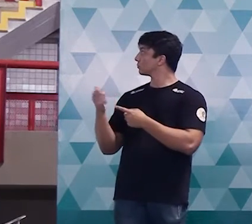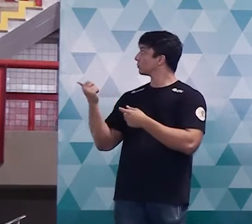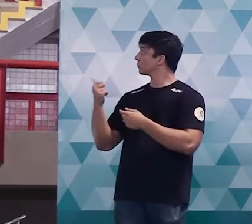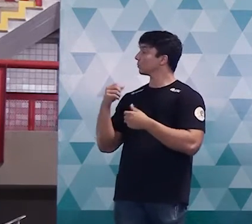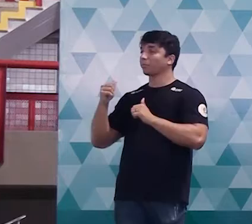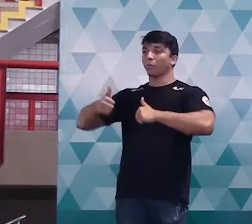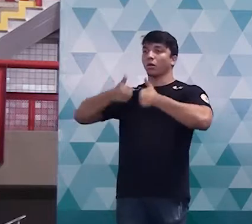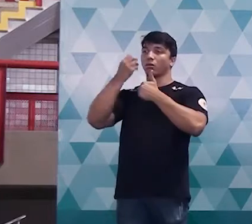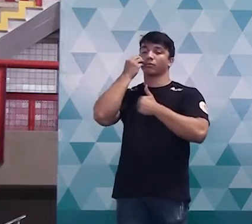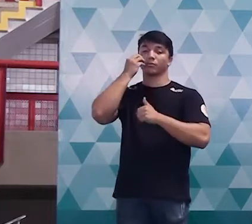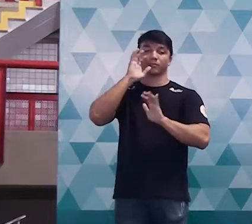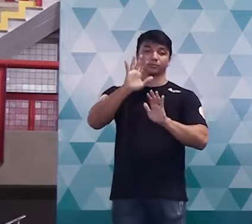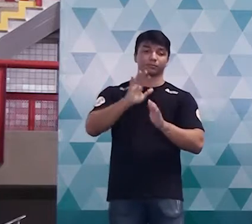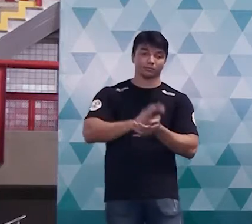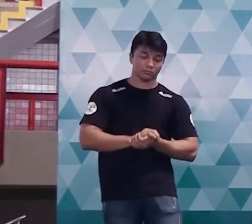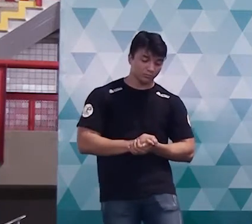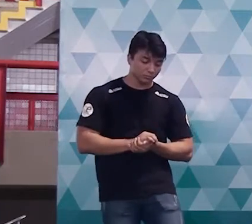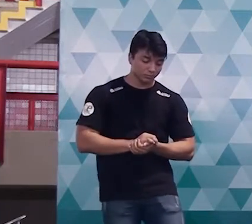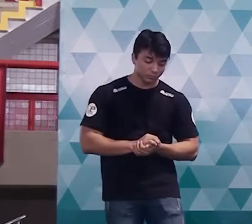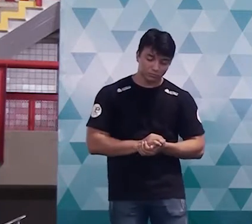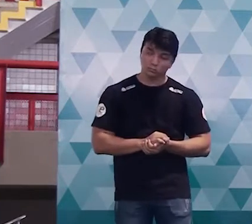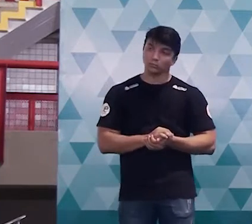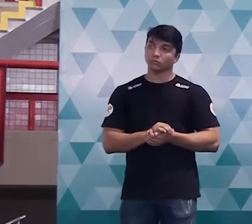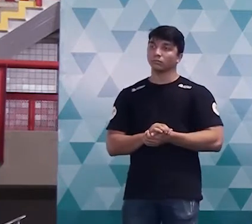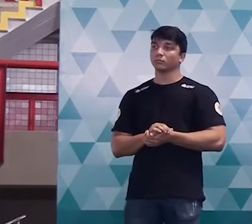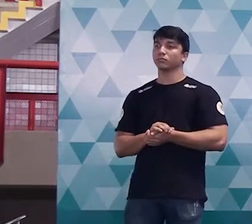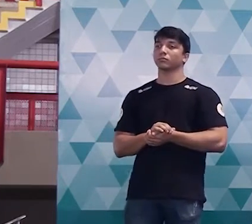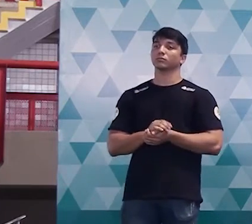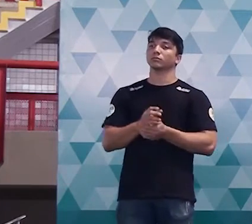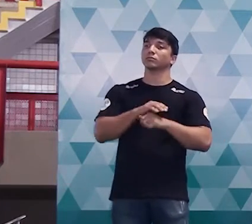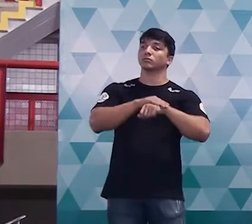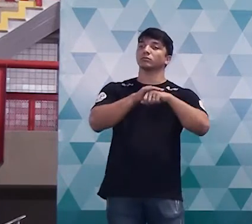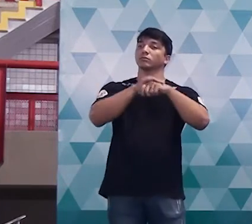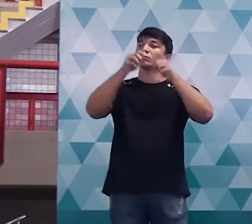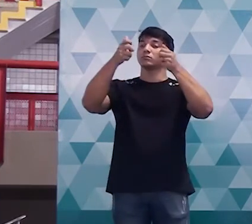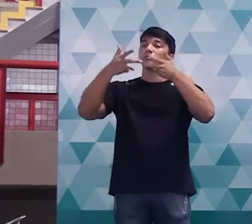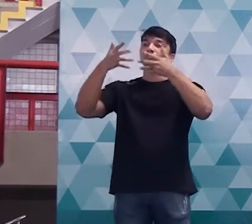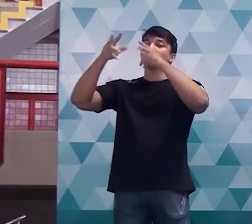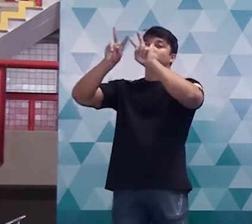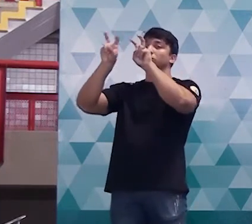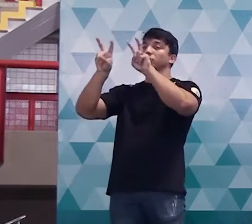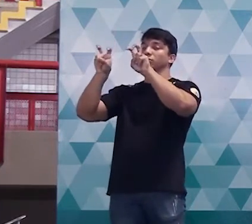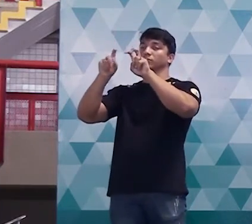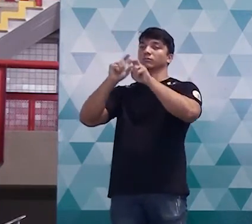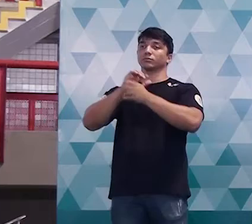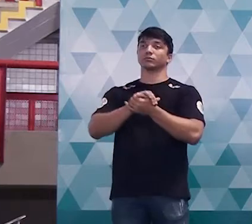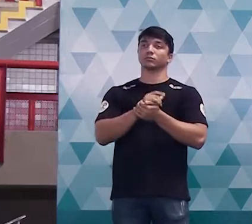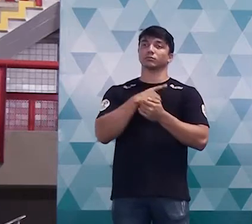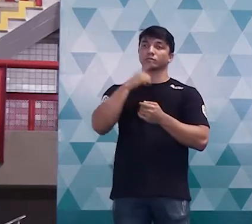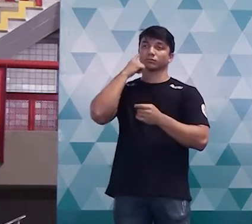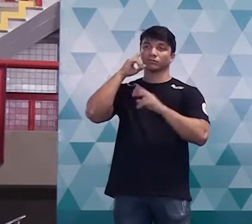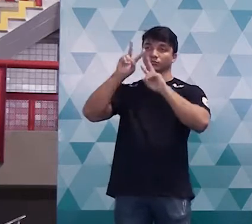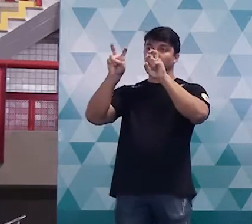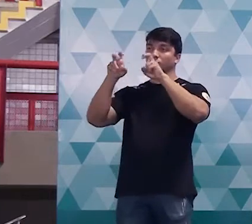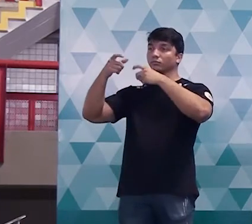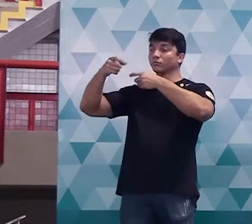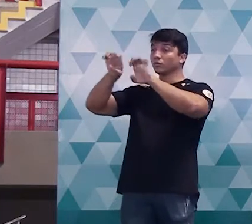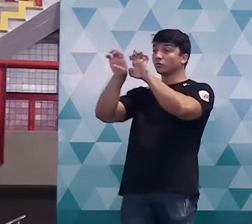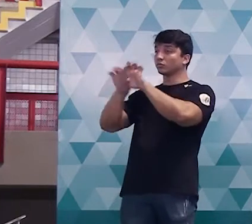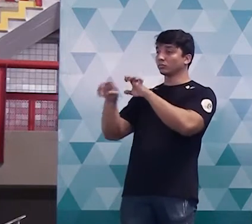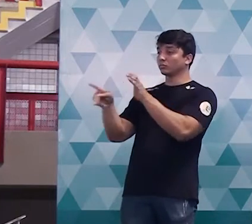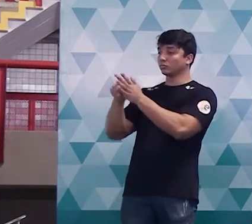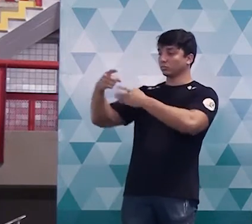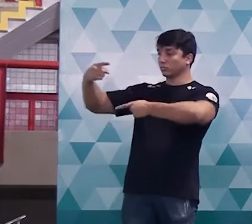ficar melhor. Pois então vamos lá. Enquanto isso, vamos conversando sobre os temas importantes. Pessoal, se a gente vai falar sobre estrutura